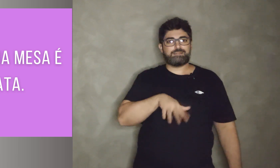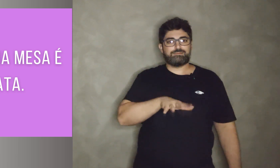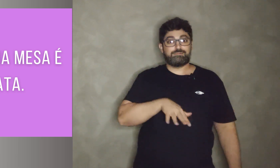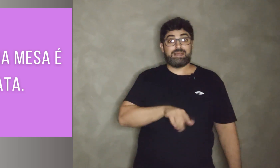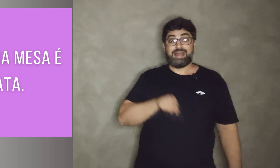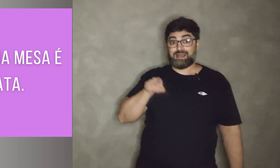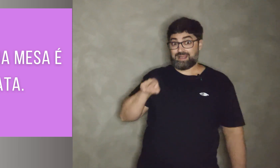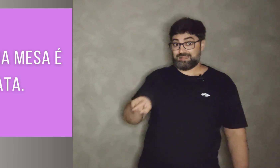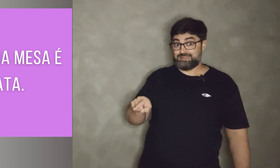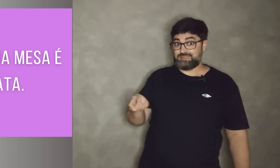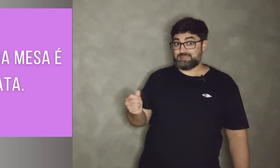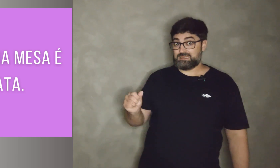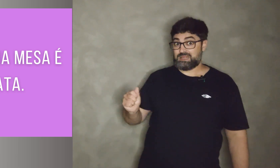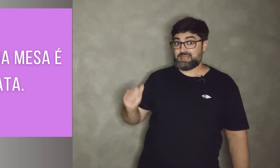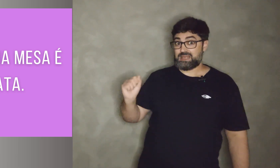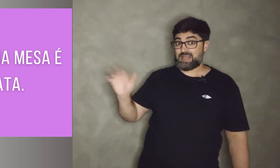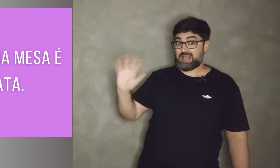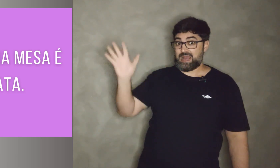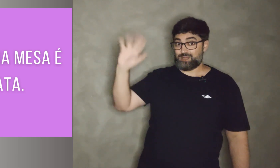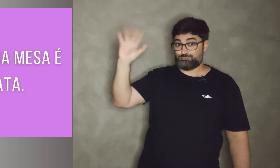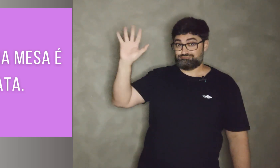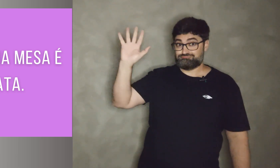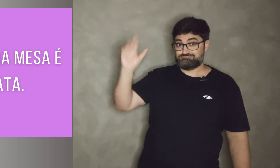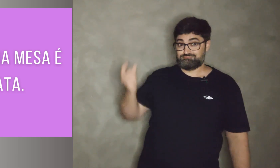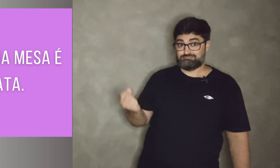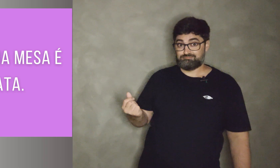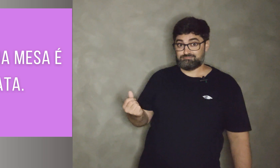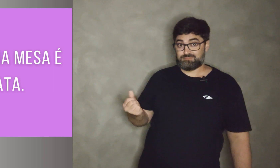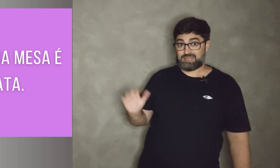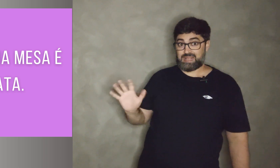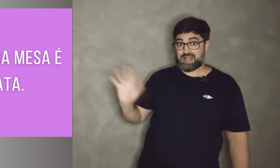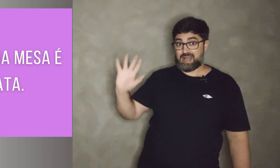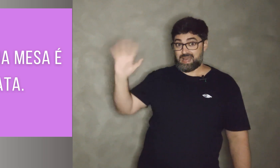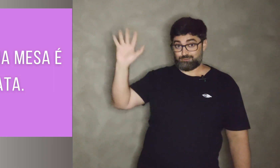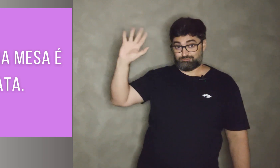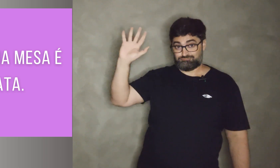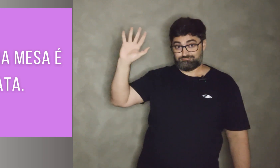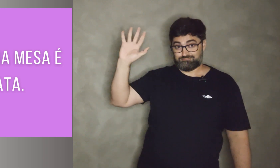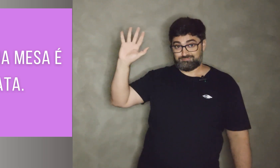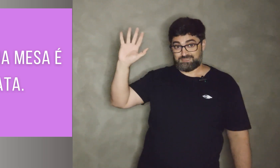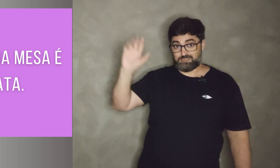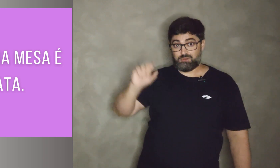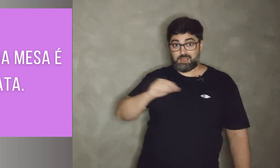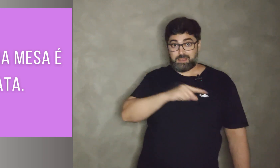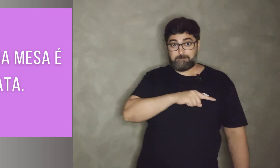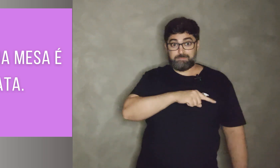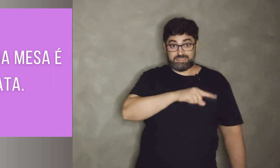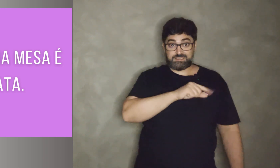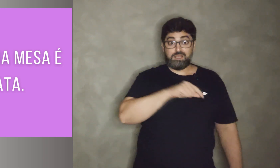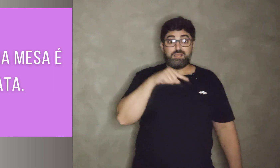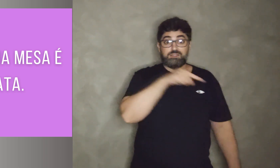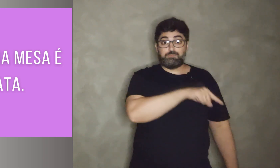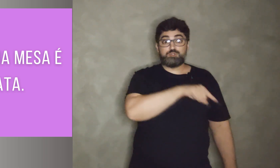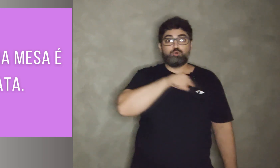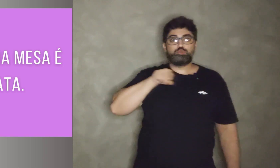barato. Cadeira, caro. Caro. Entendeu? Mesa. Depois eu